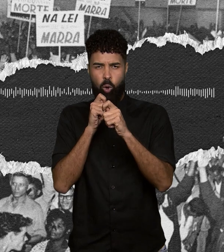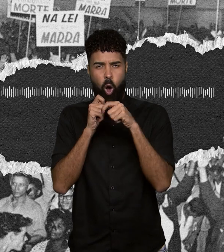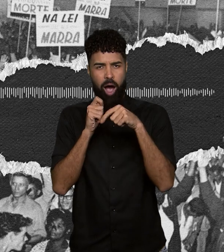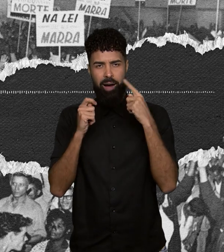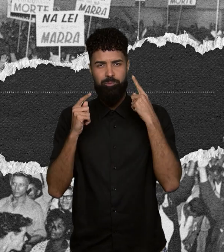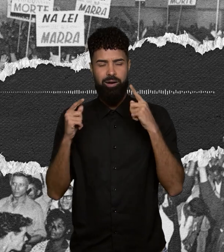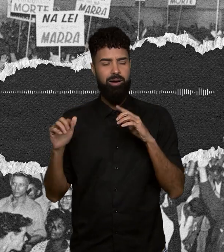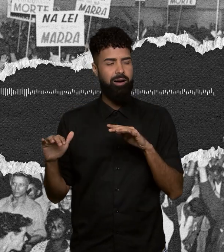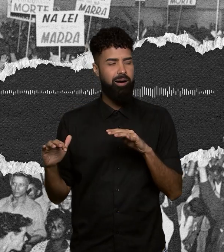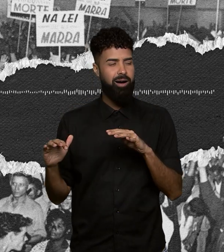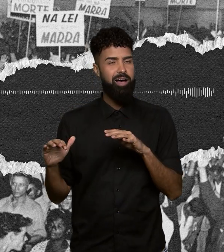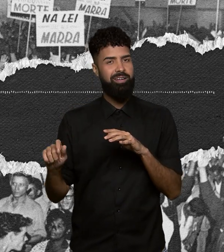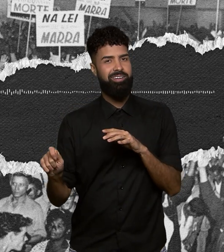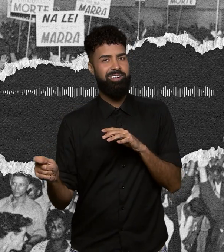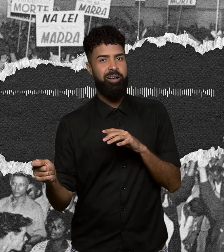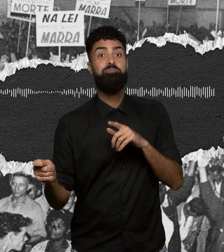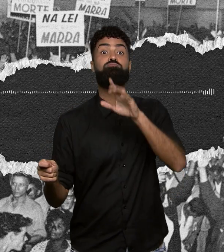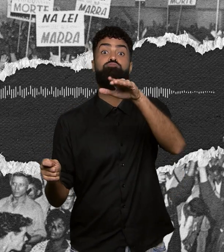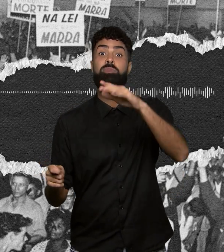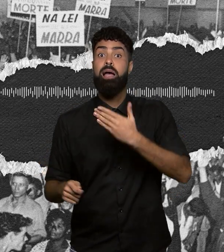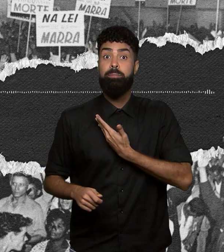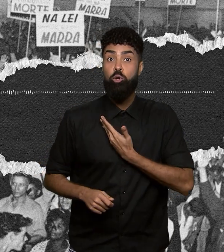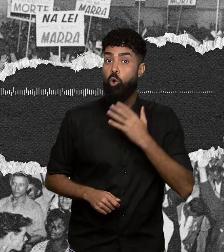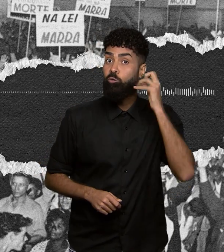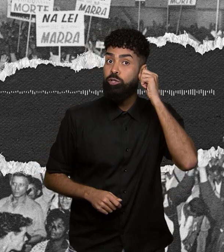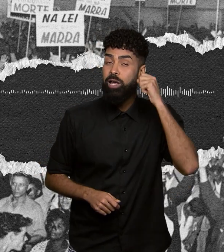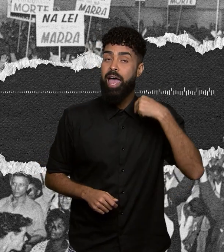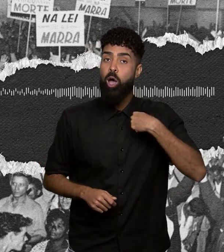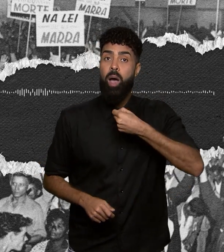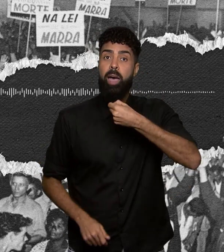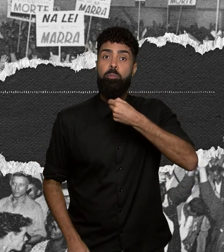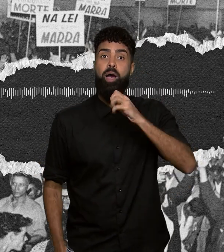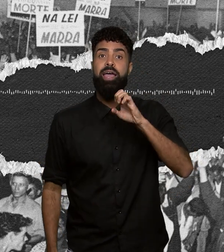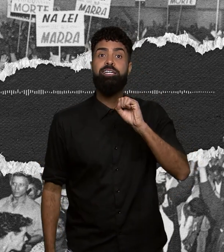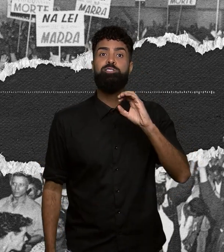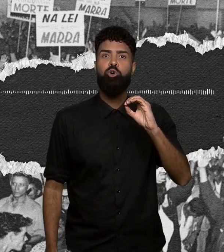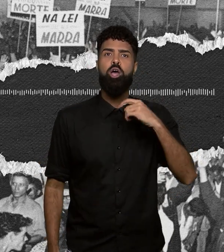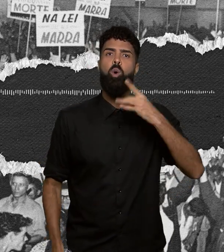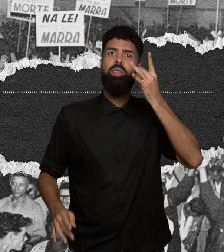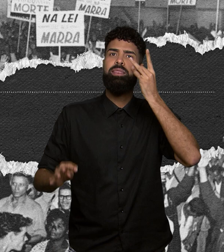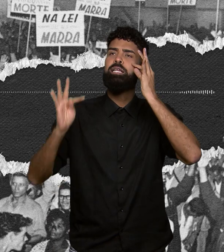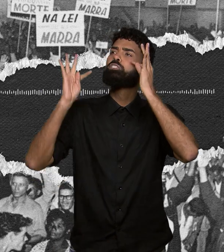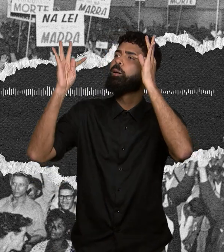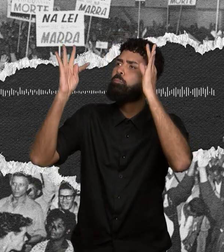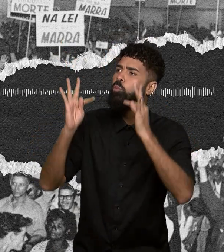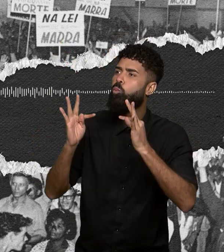tocou amigo vin que fala o repórter o testemunha ocular da